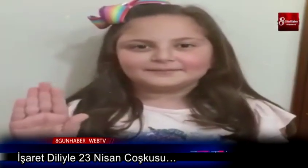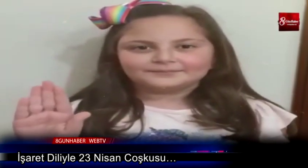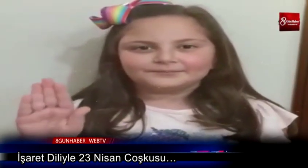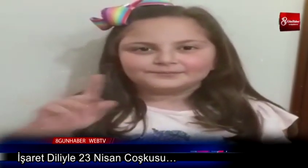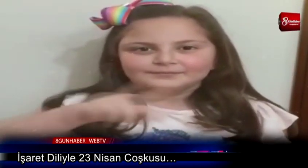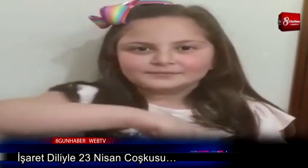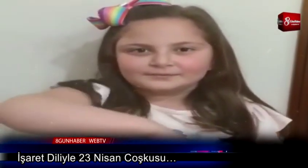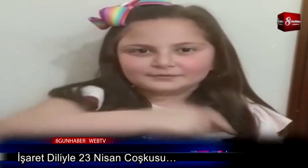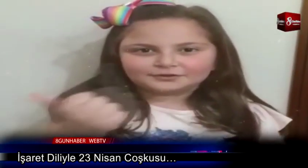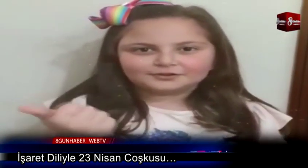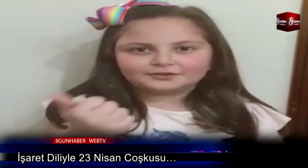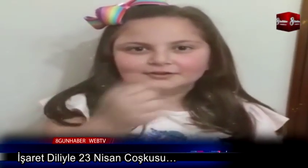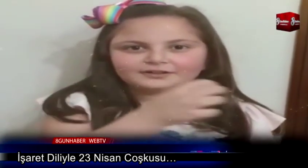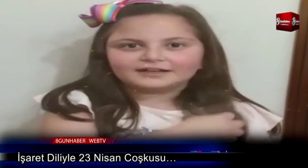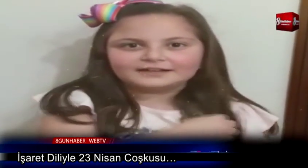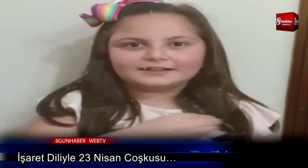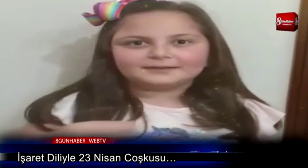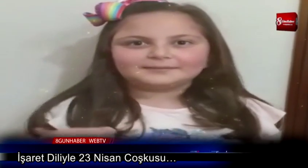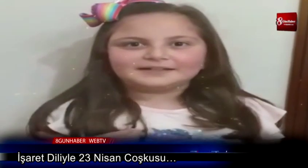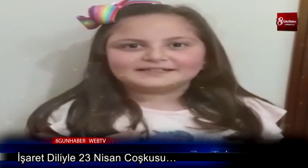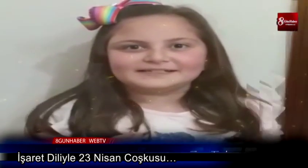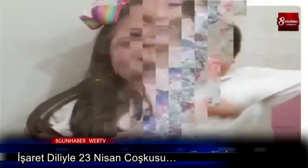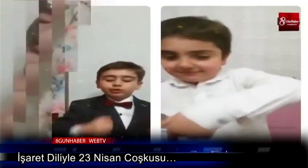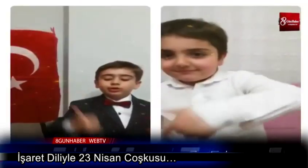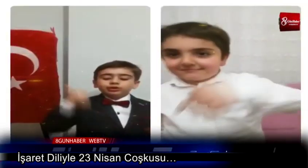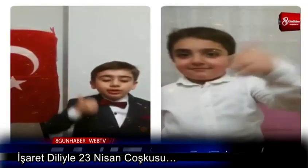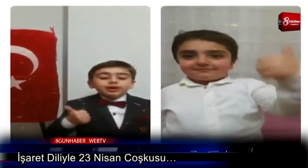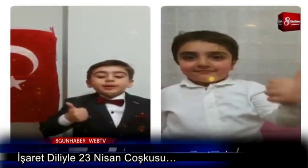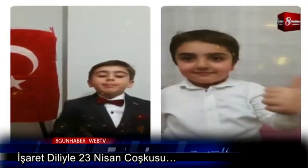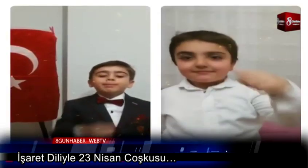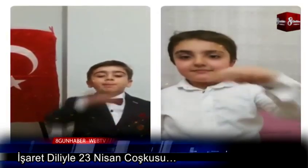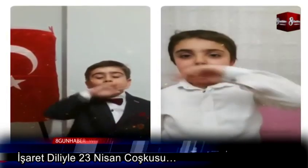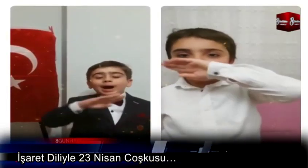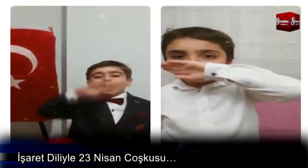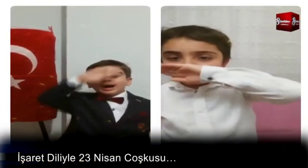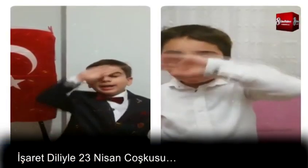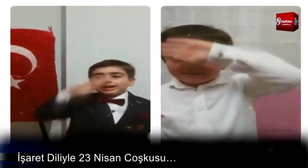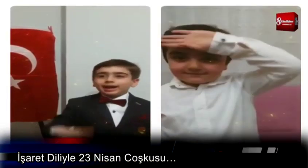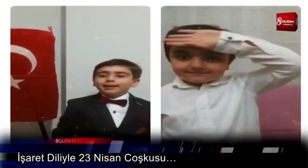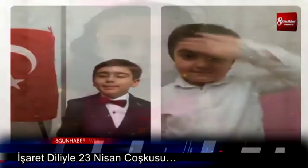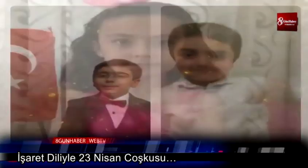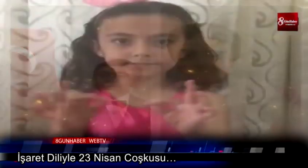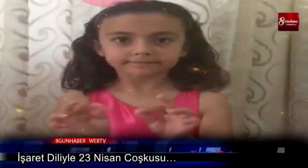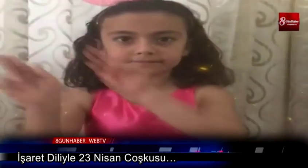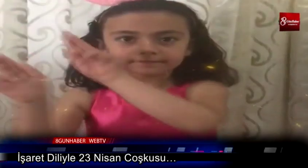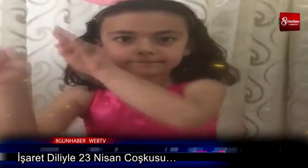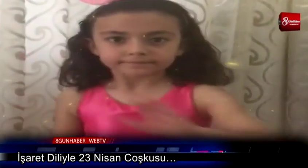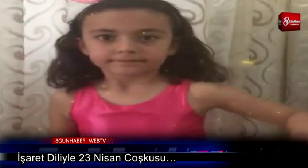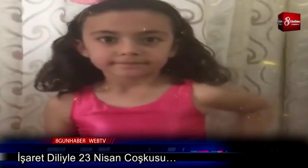üzmeyelim bugün annemizi. Bugün bayram, erken kalkın